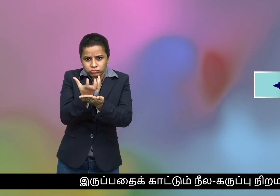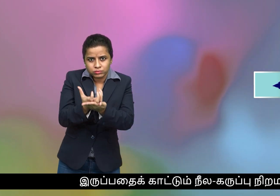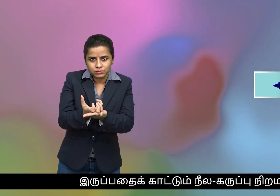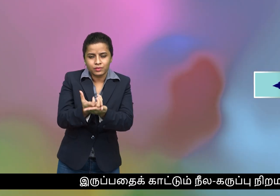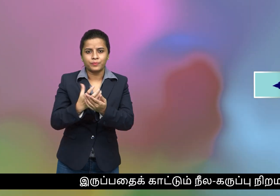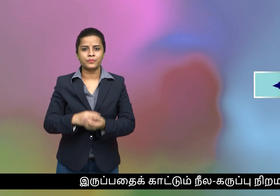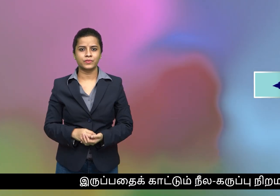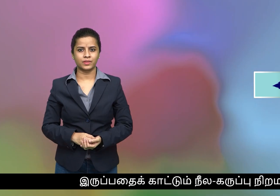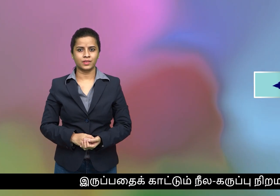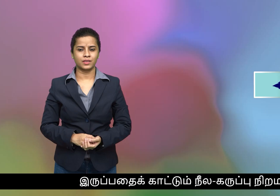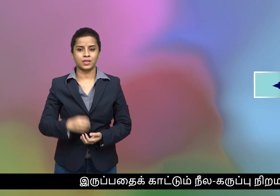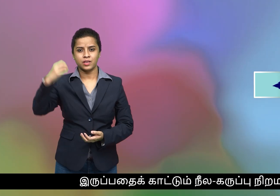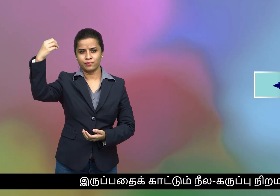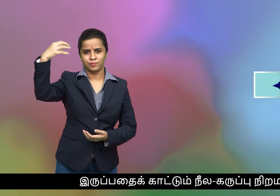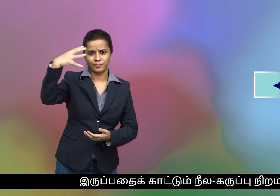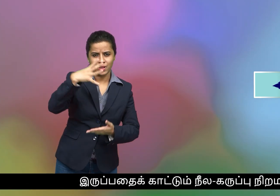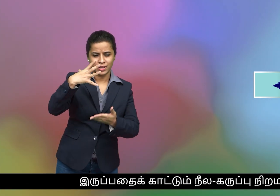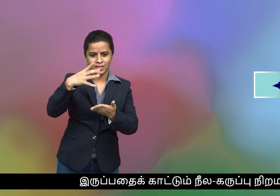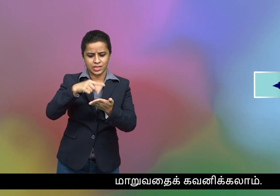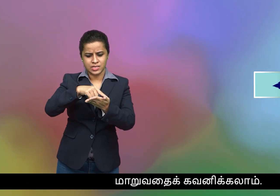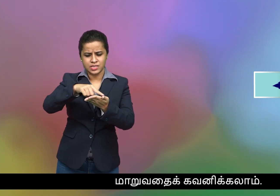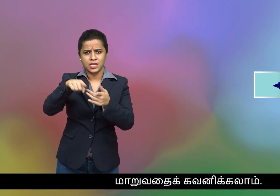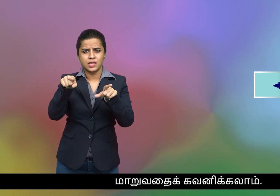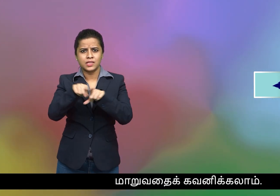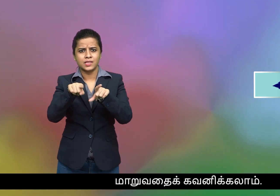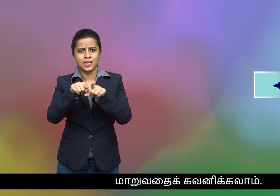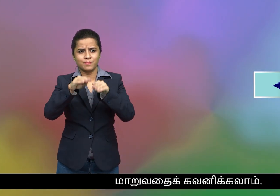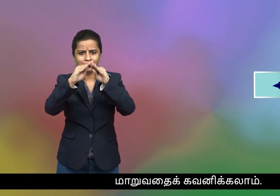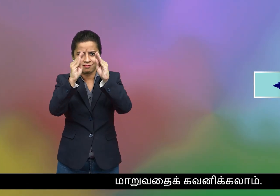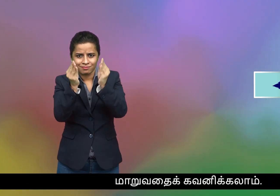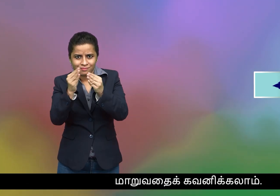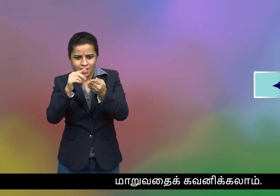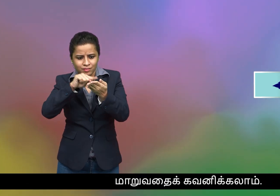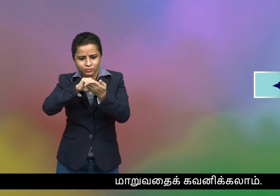காட்டும் நீல கருப்பு நிறமாக மாறுவதை கவனிக்கலாம்.